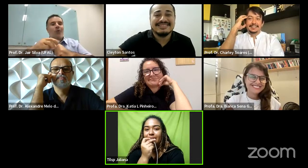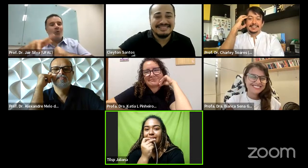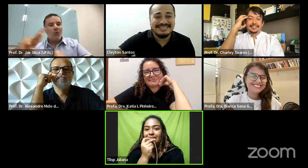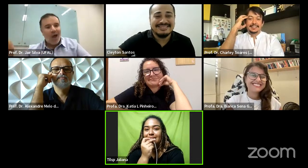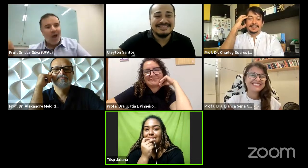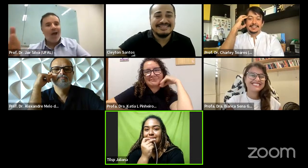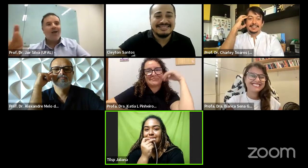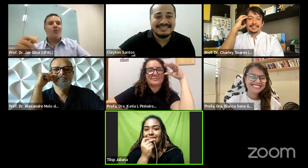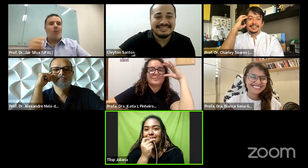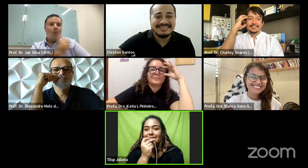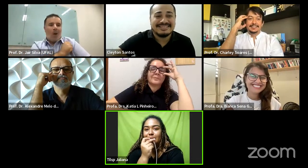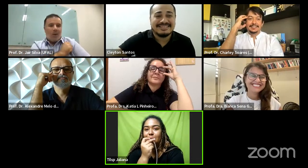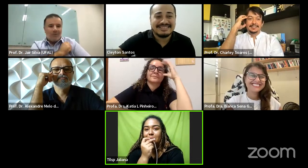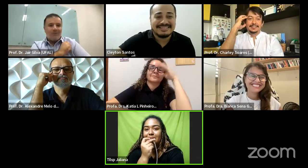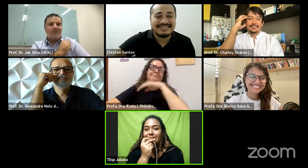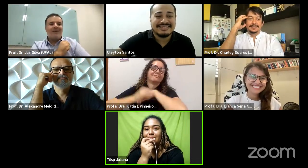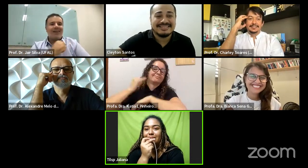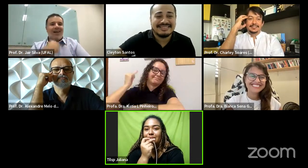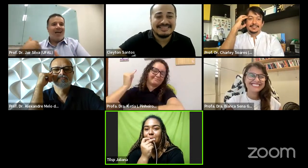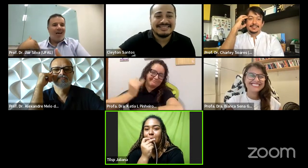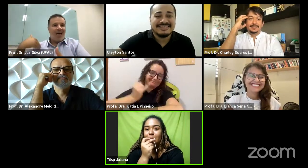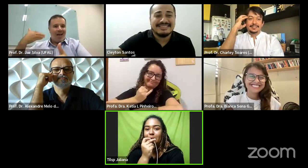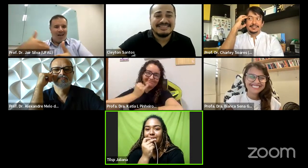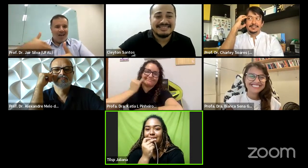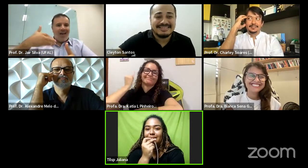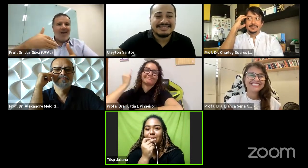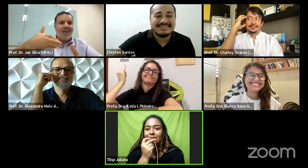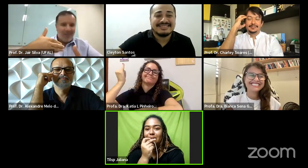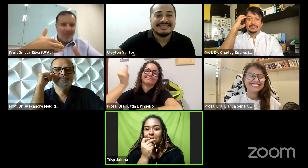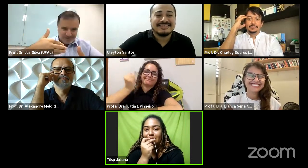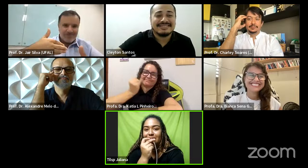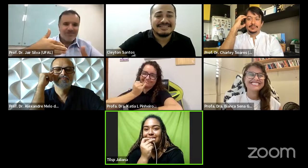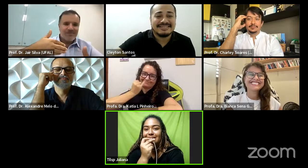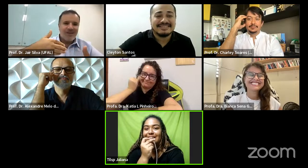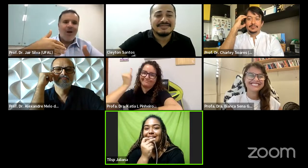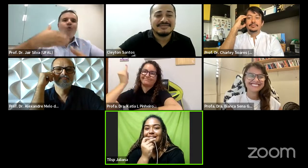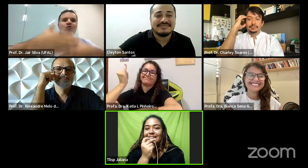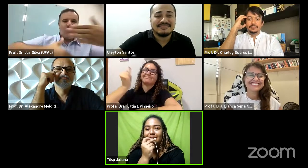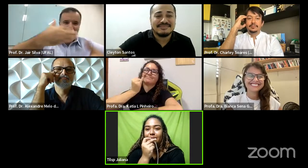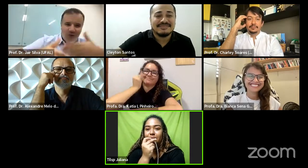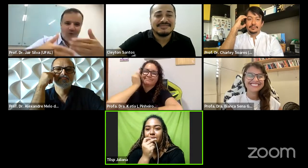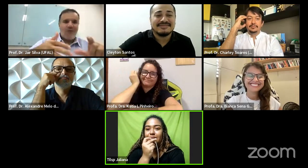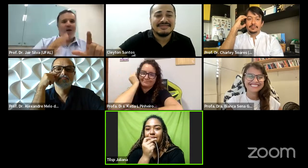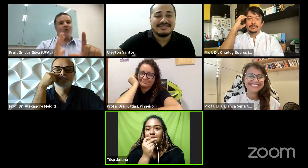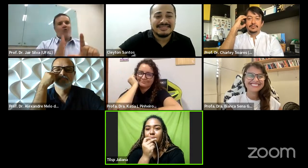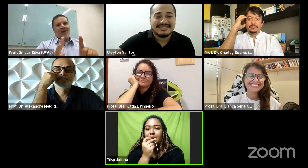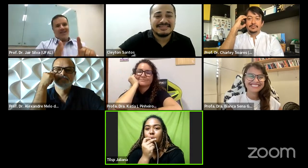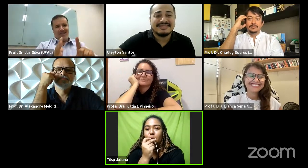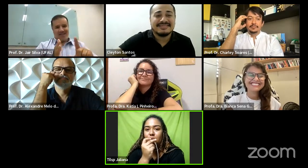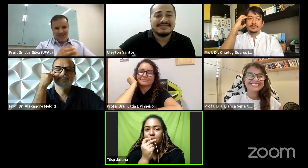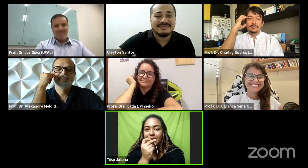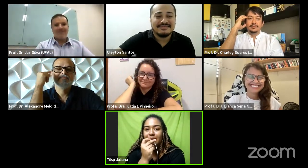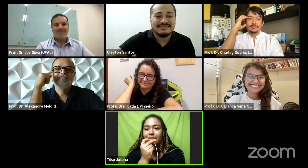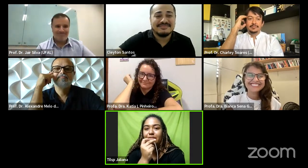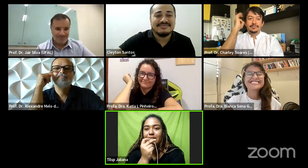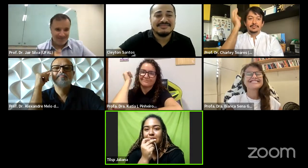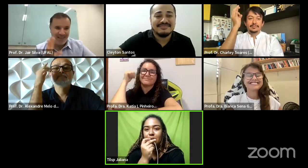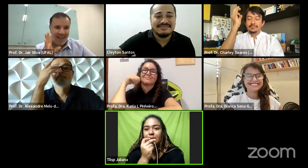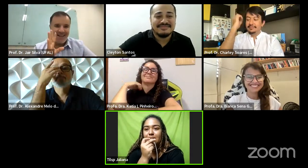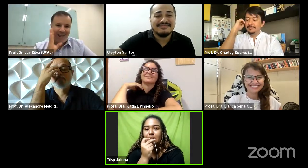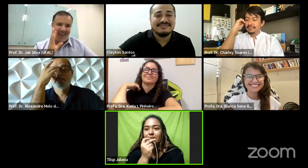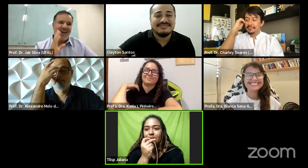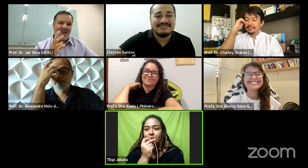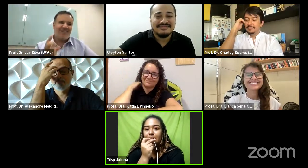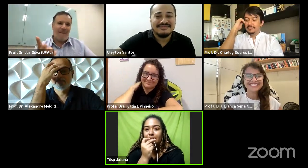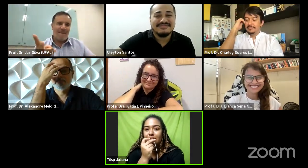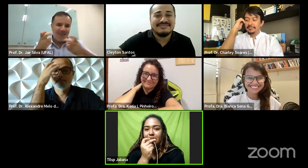olha só, né? A gente está aqui nesse momento como banca de um aluno que teve esse percurso, né? Que